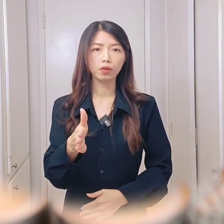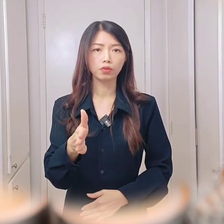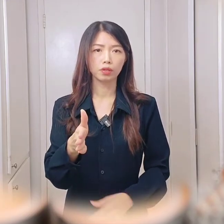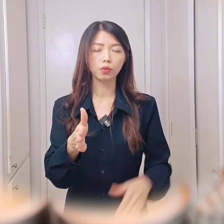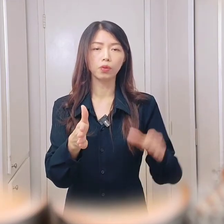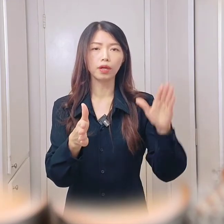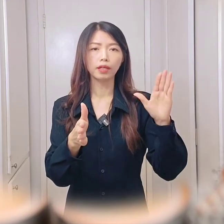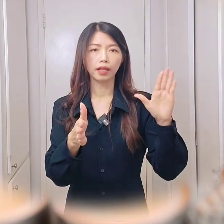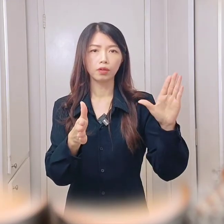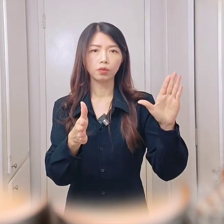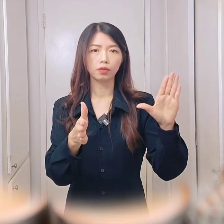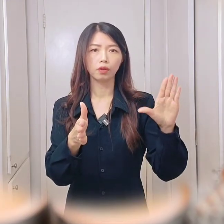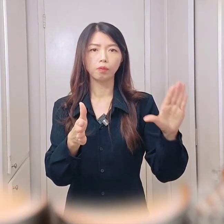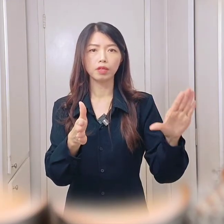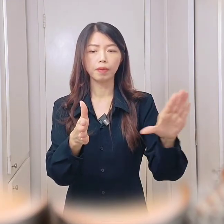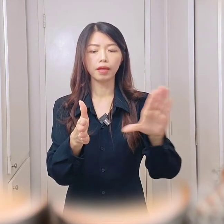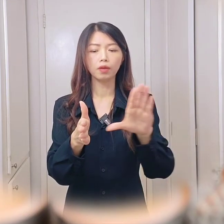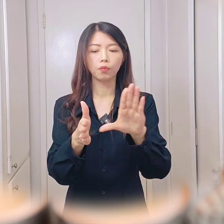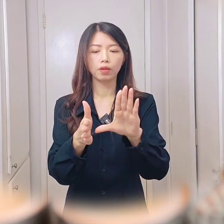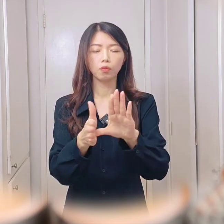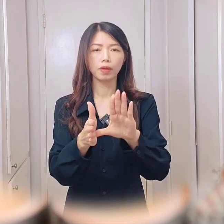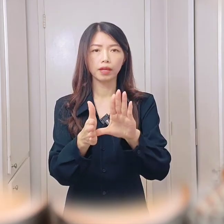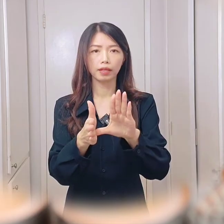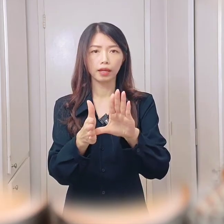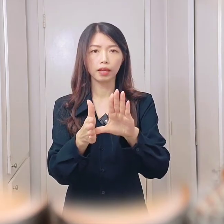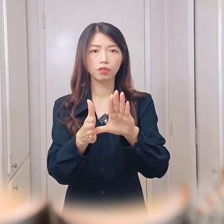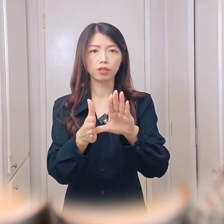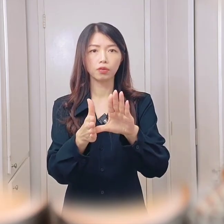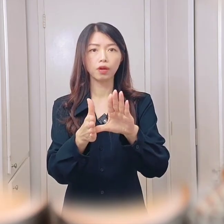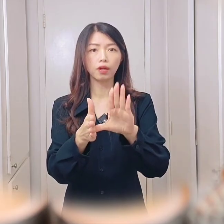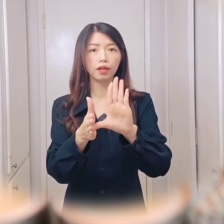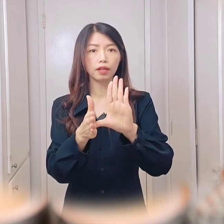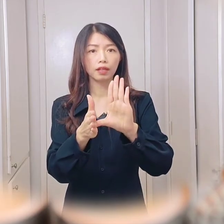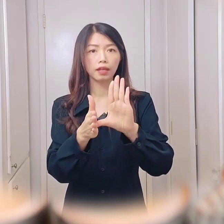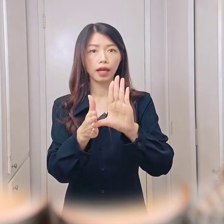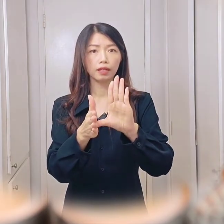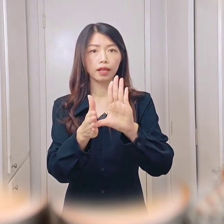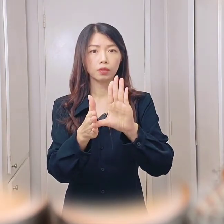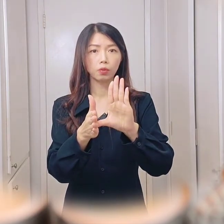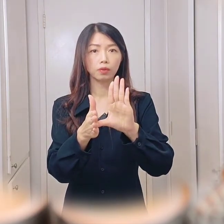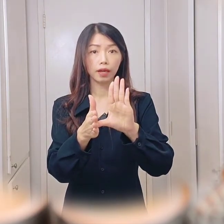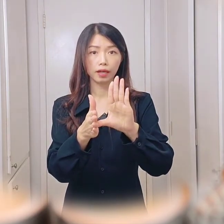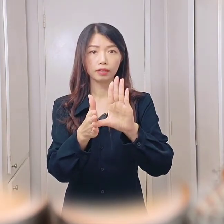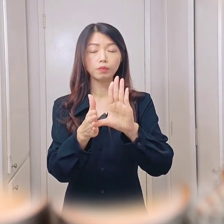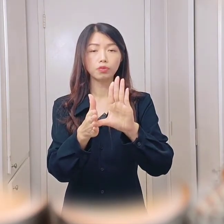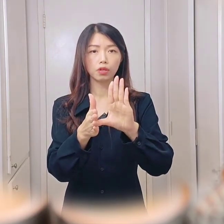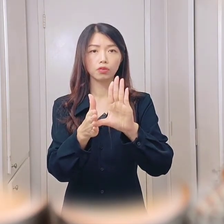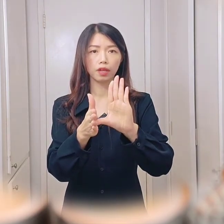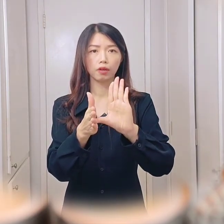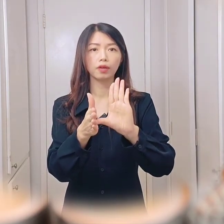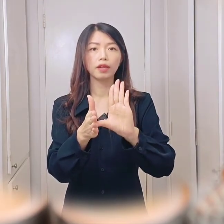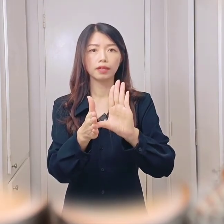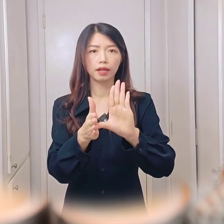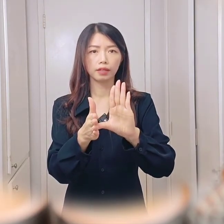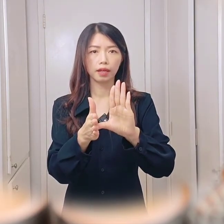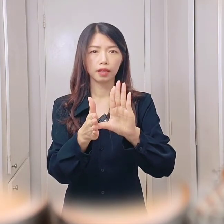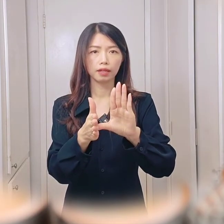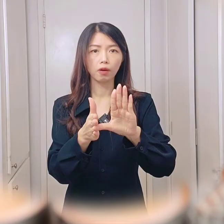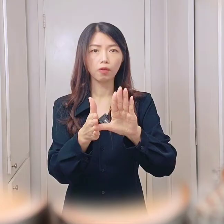똑바로 세워주시고 다른 손은 엄지만 왼손바닥에 닿게 해주시고요. 이때 다른 네 손가락은 붙여주세요.